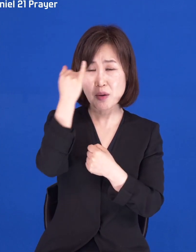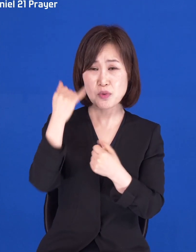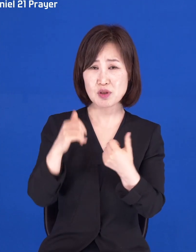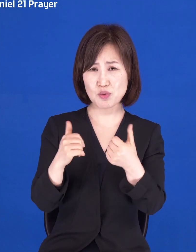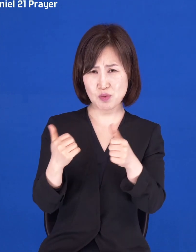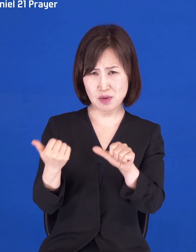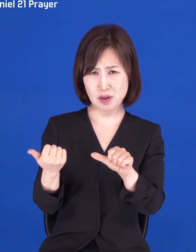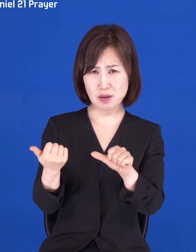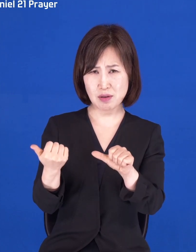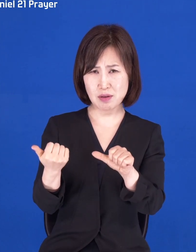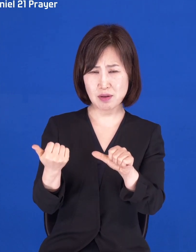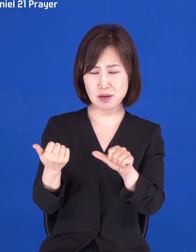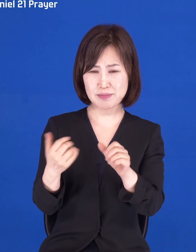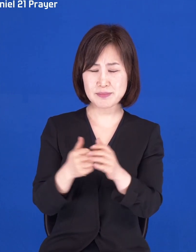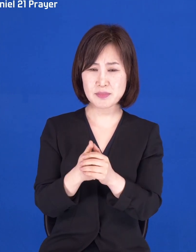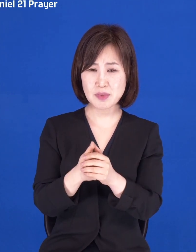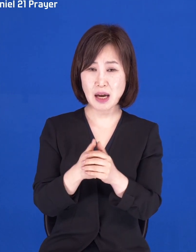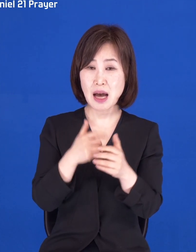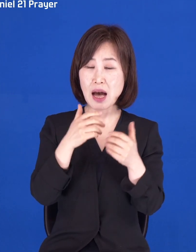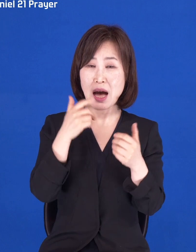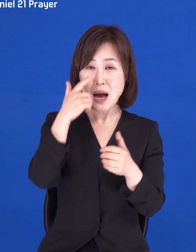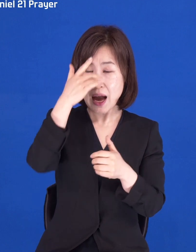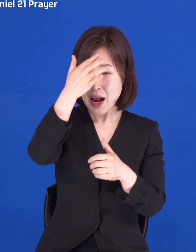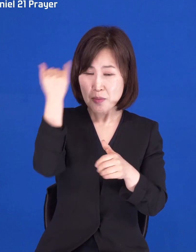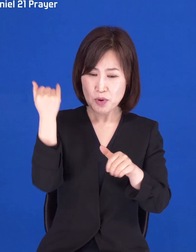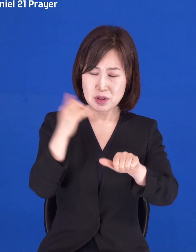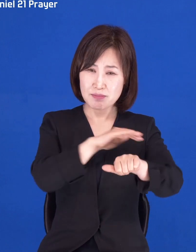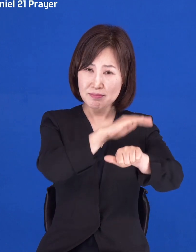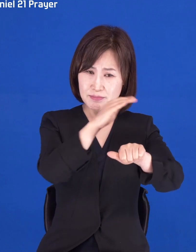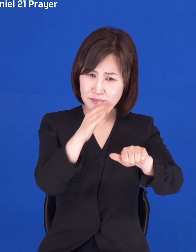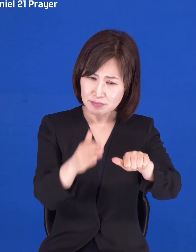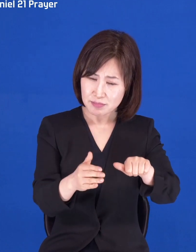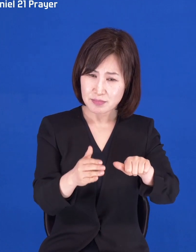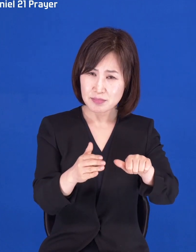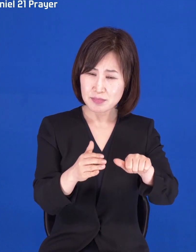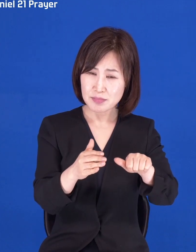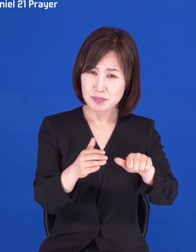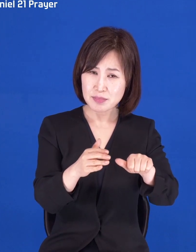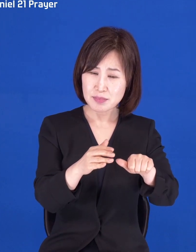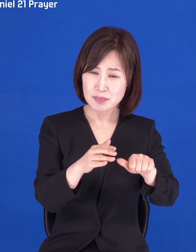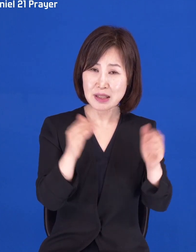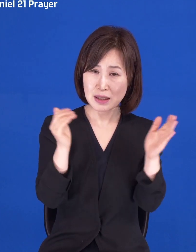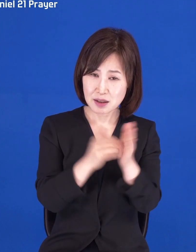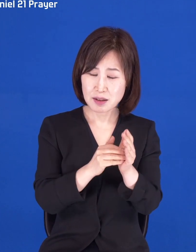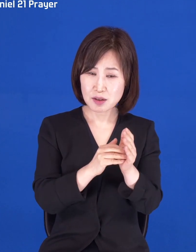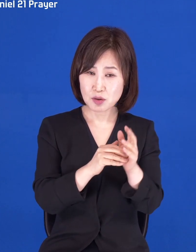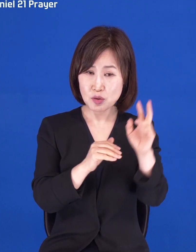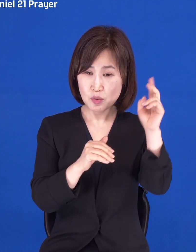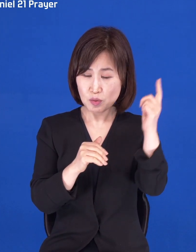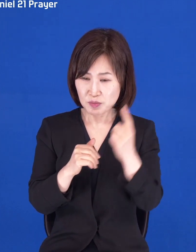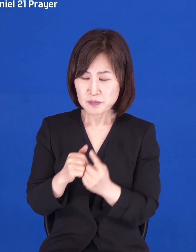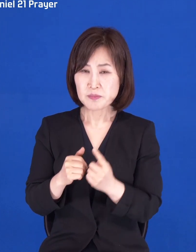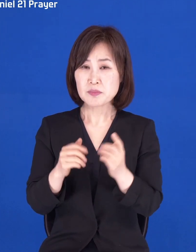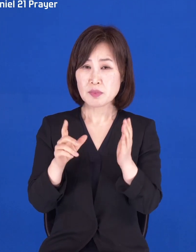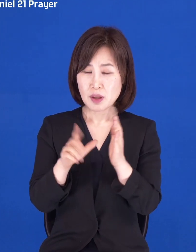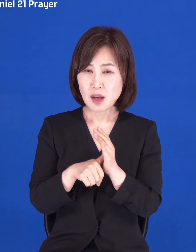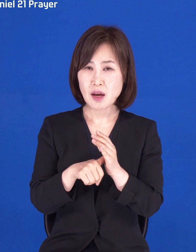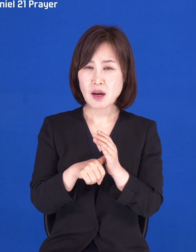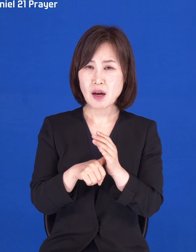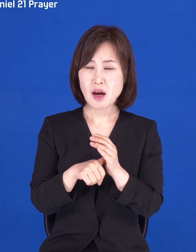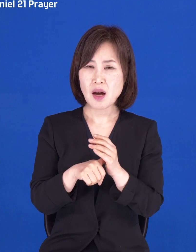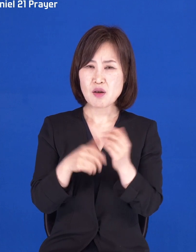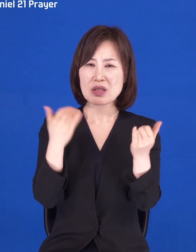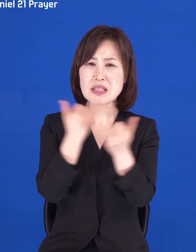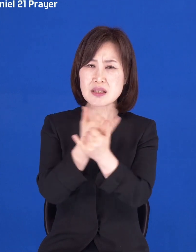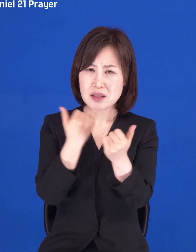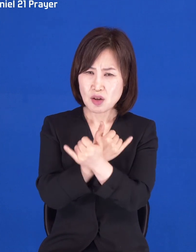할머니 산소 가서 묻고 내려오자마자 그날로 친척들이 본인들한테